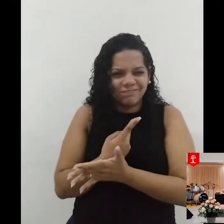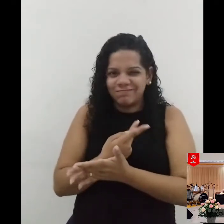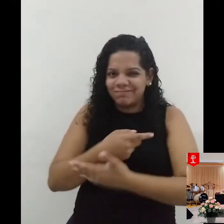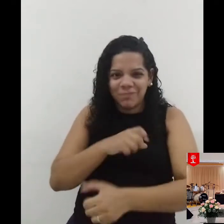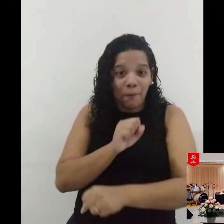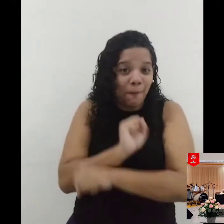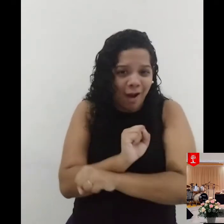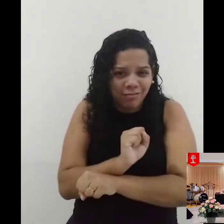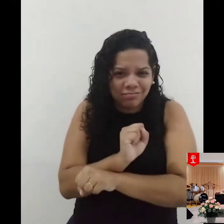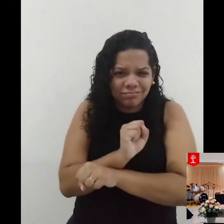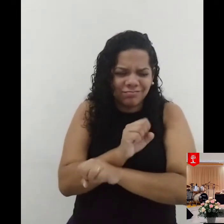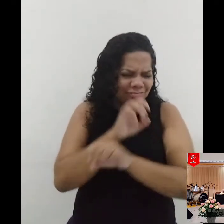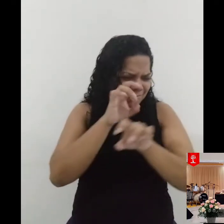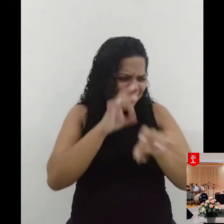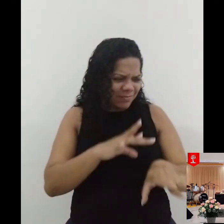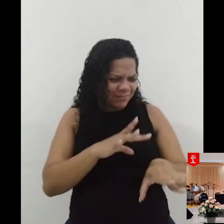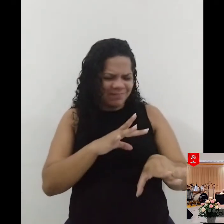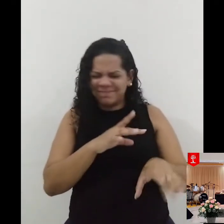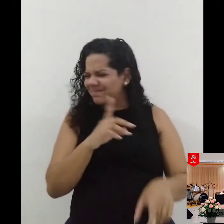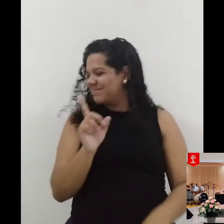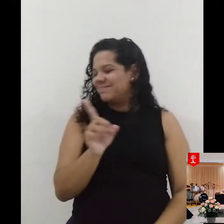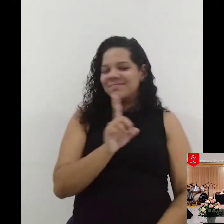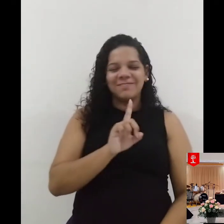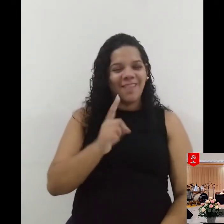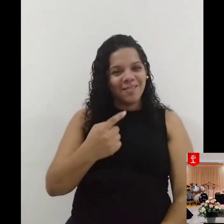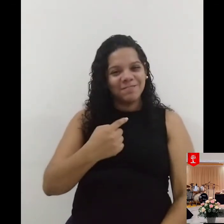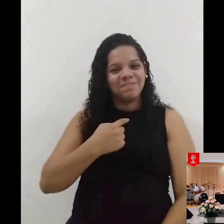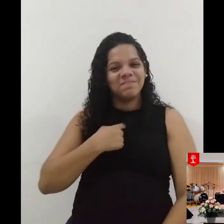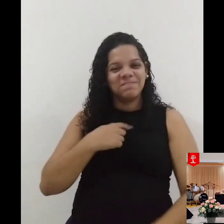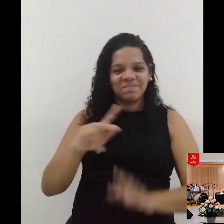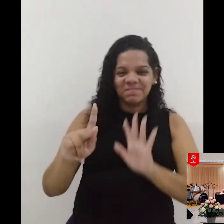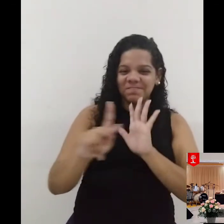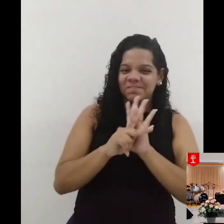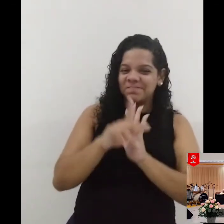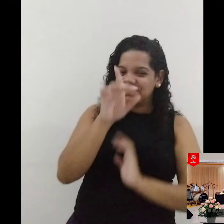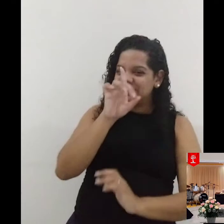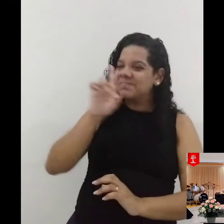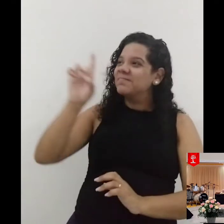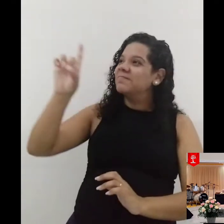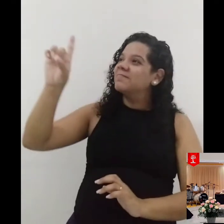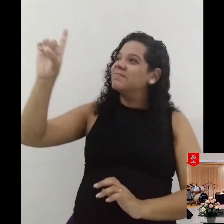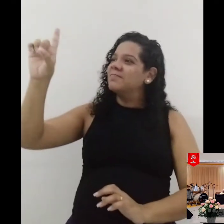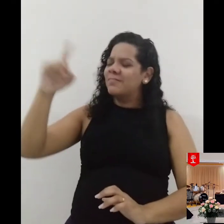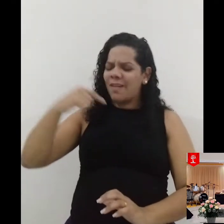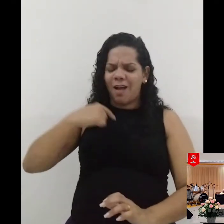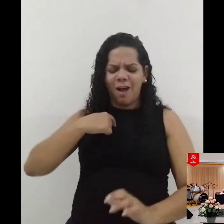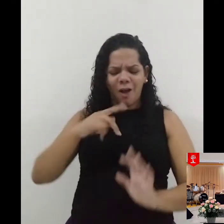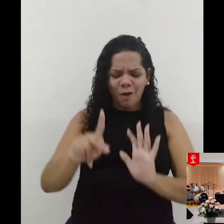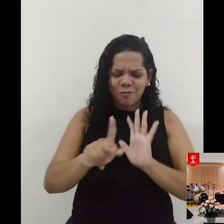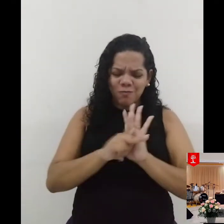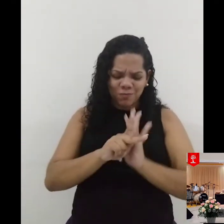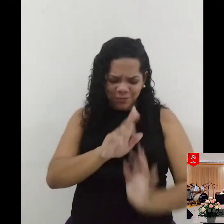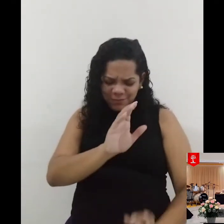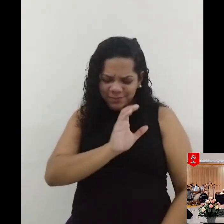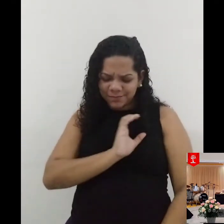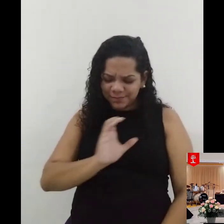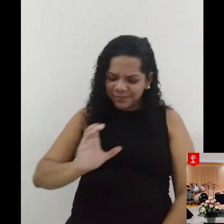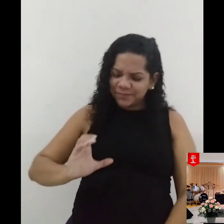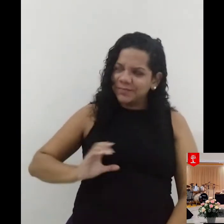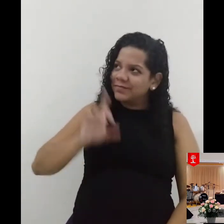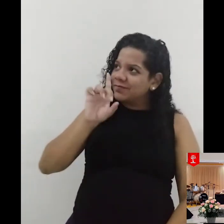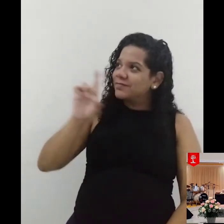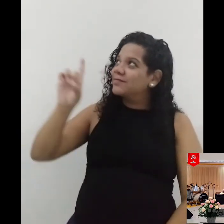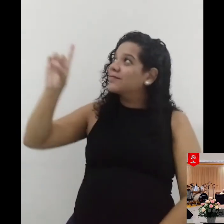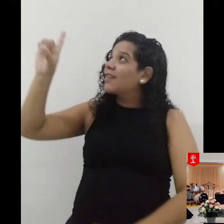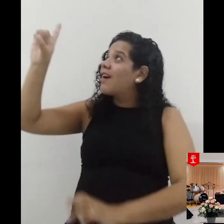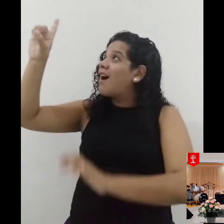história e fez o que ninguém podia imaginar. Você acreditou